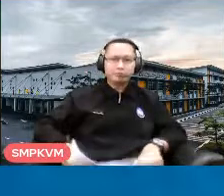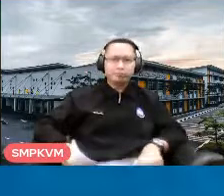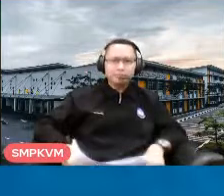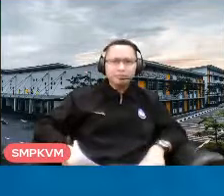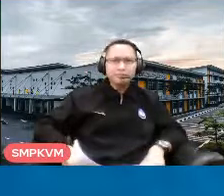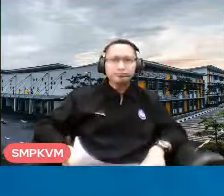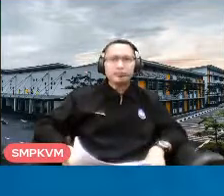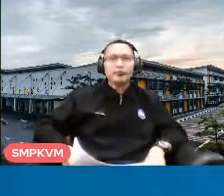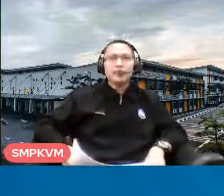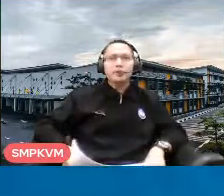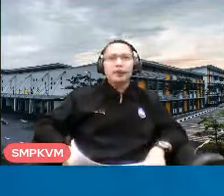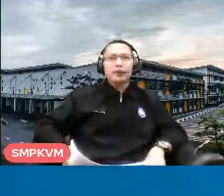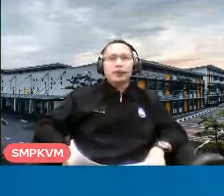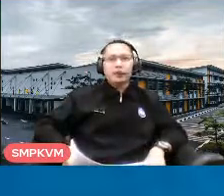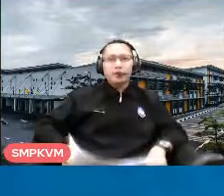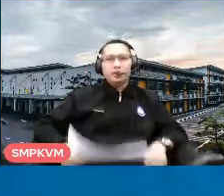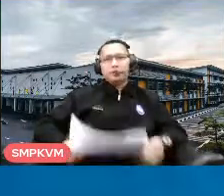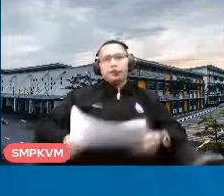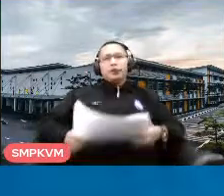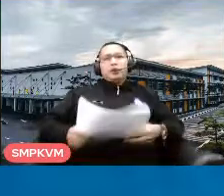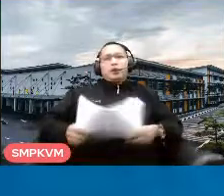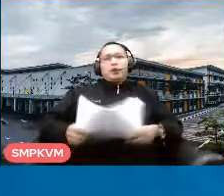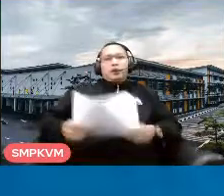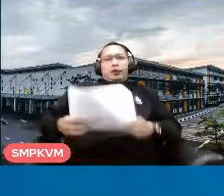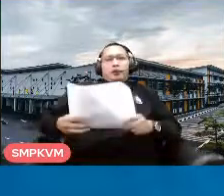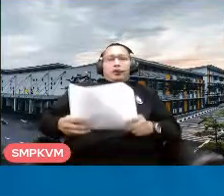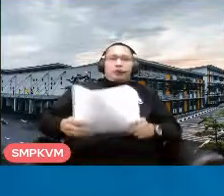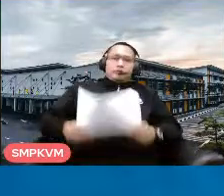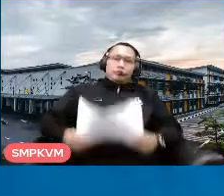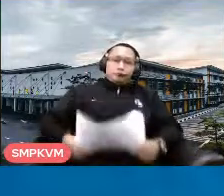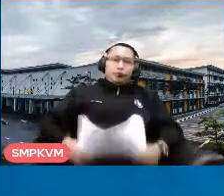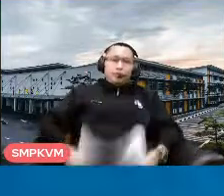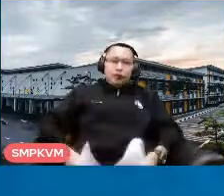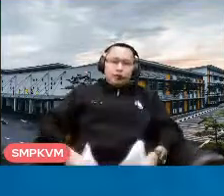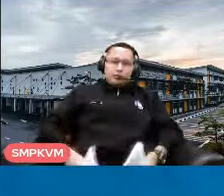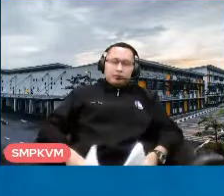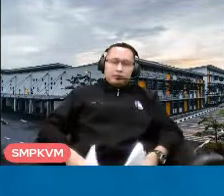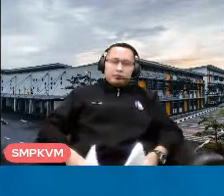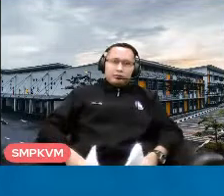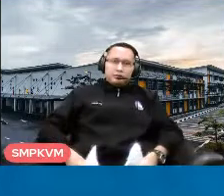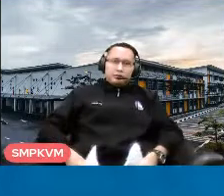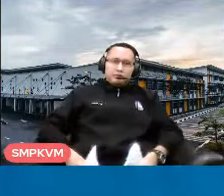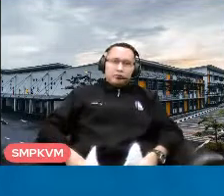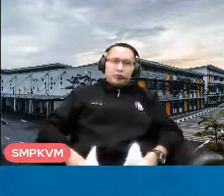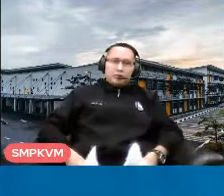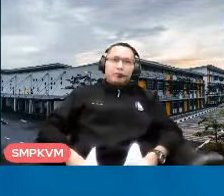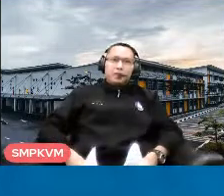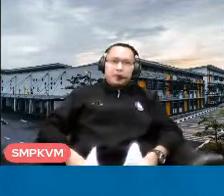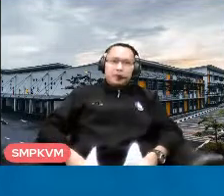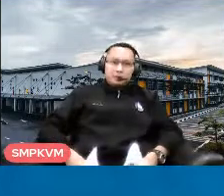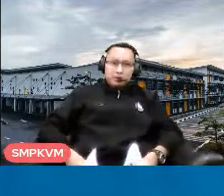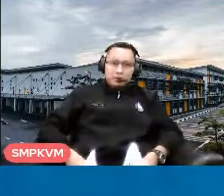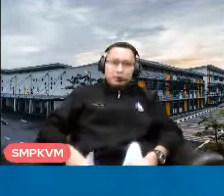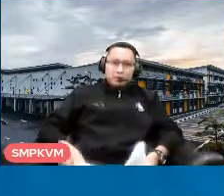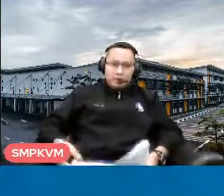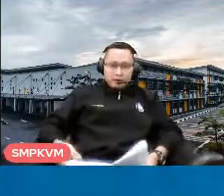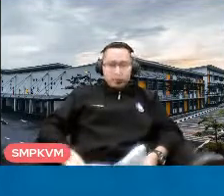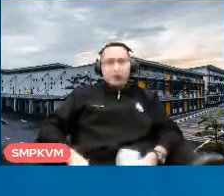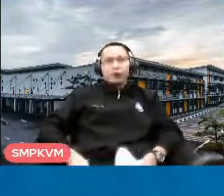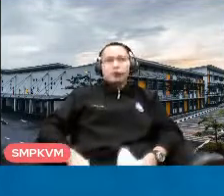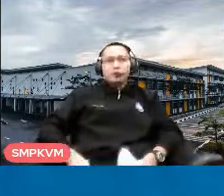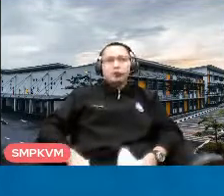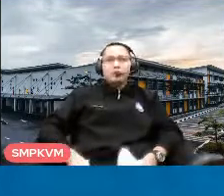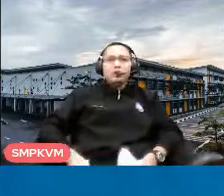next Oke satunya bully paling melakukan Ibu Lia